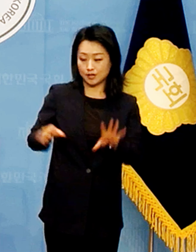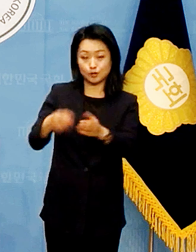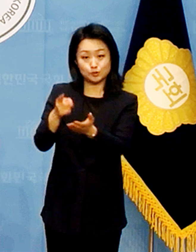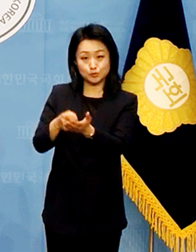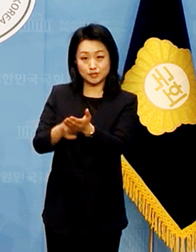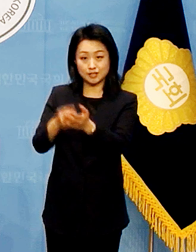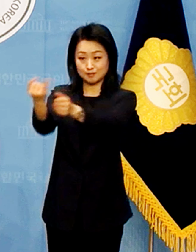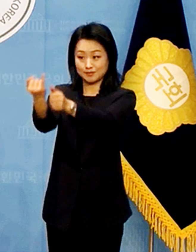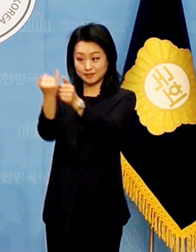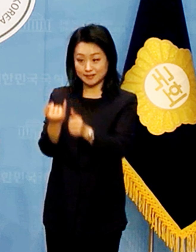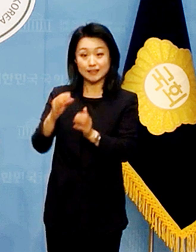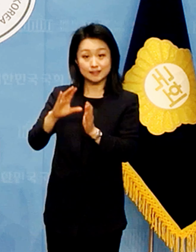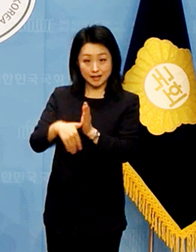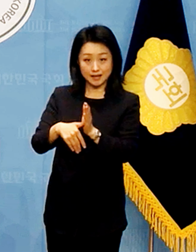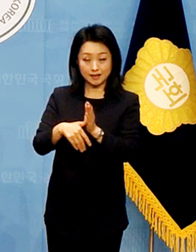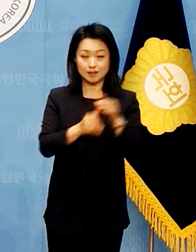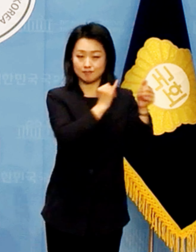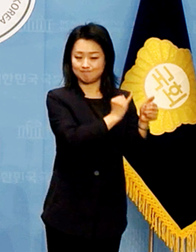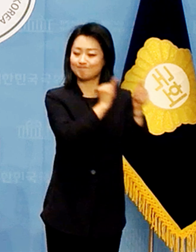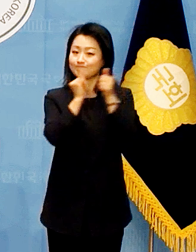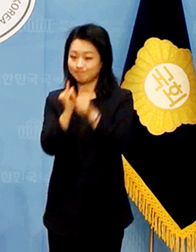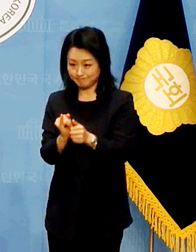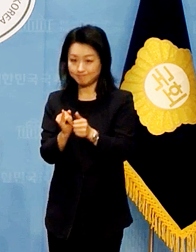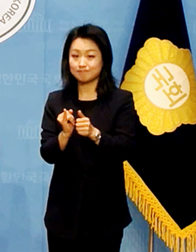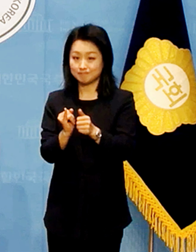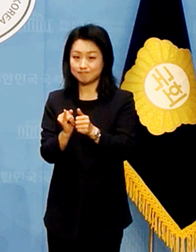방한 당시 공식 오찬장 등에 나섰습니다.